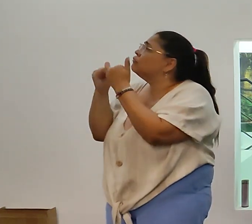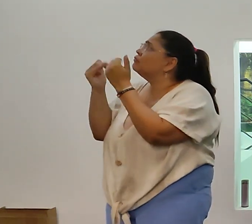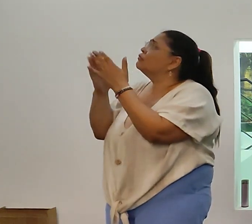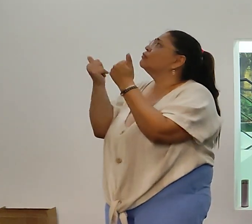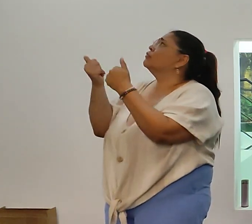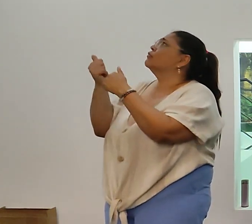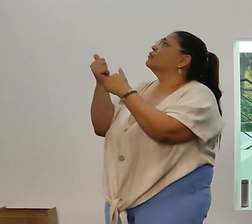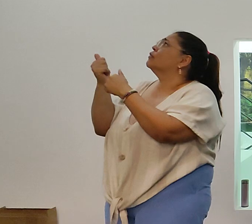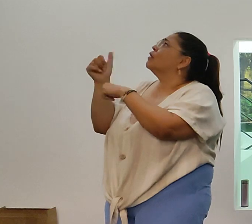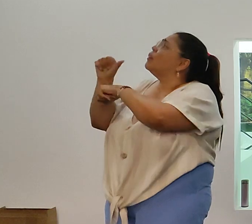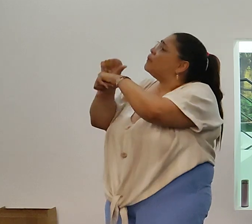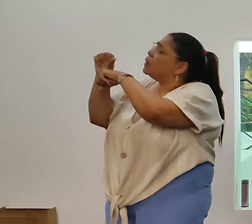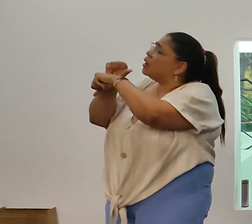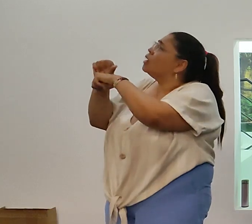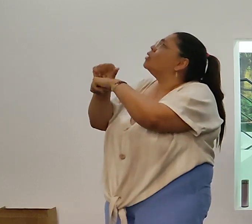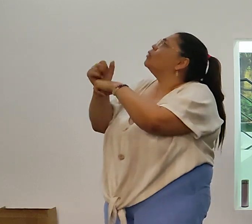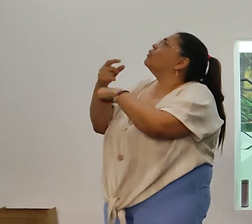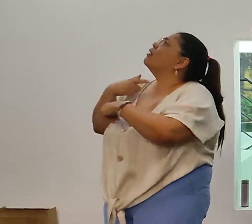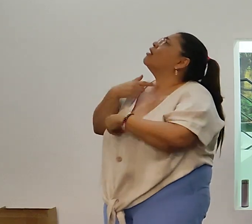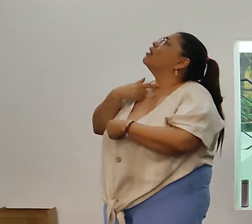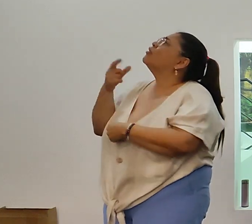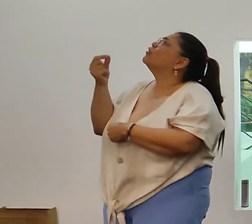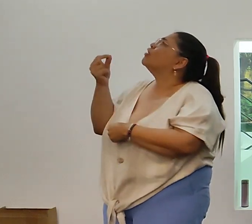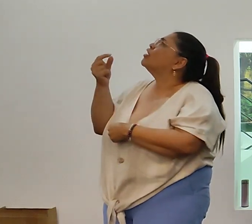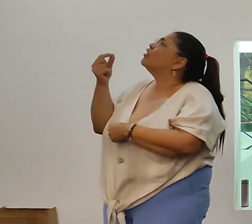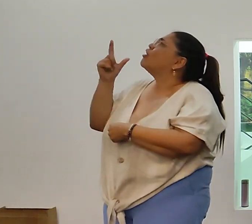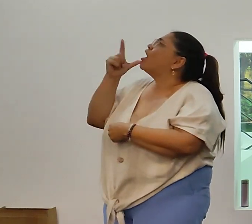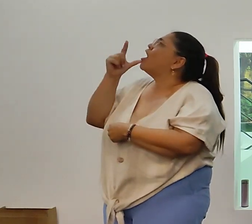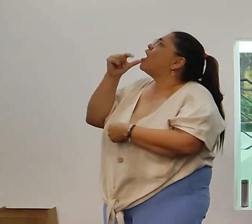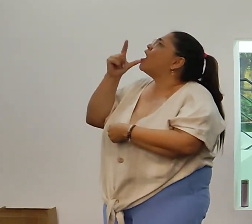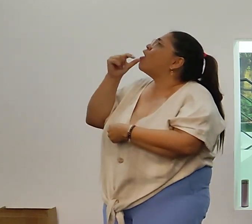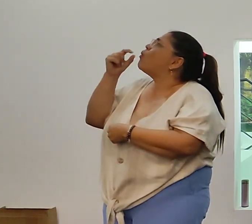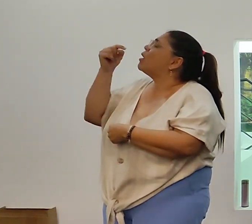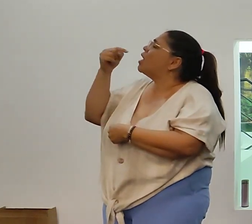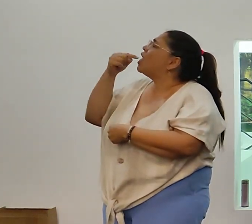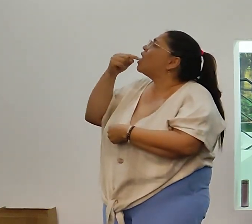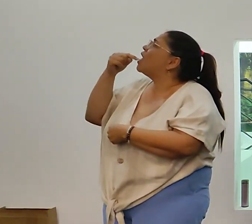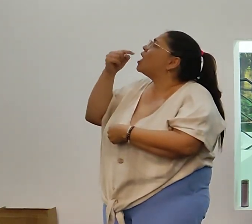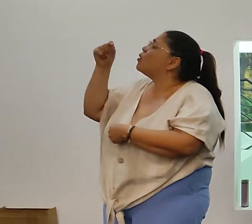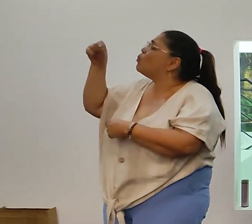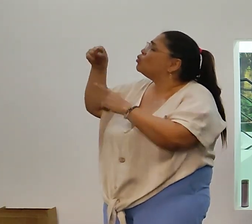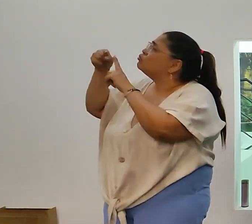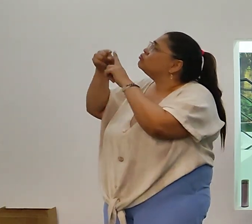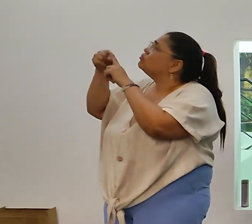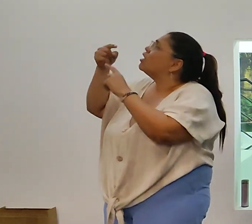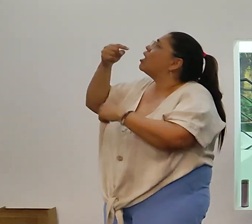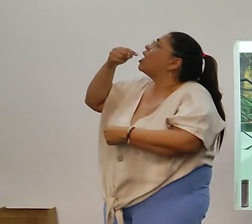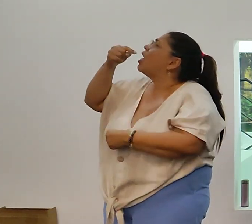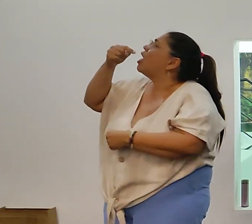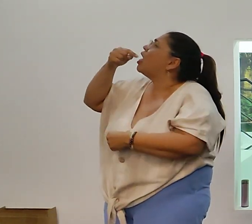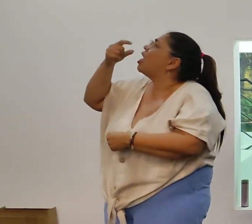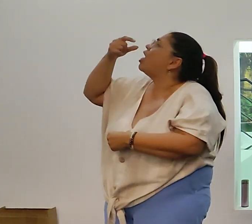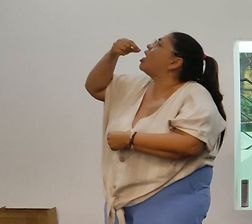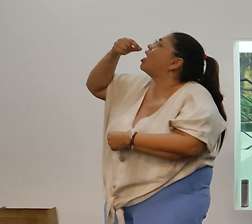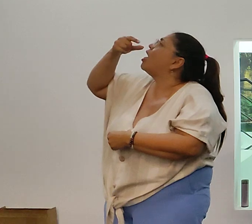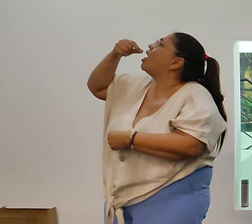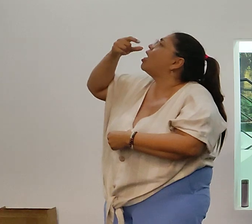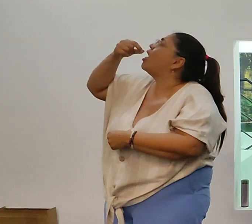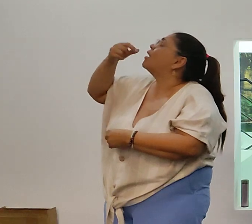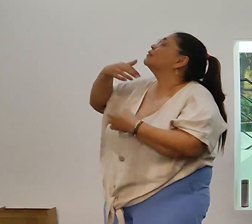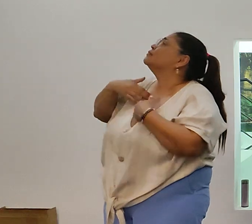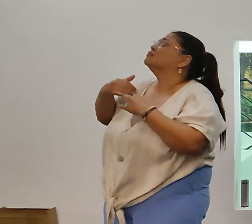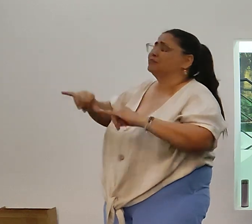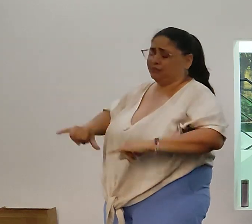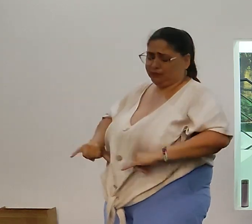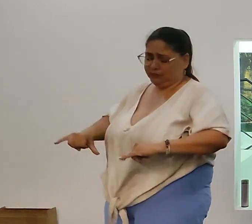Pai Abraão, peça para que Lázaro molhe a ponta do seu dedo e me refresque aqui, porque eu estou sofrendo muito